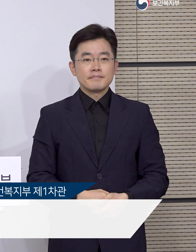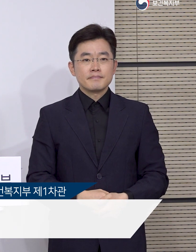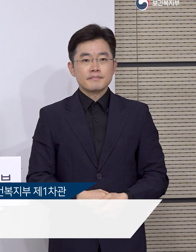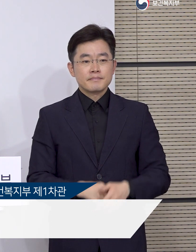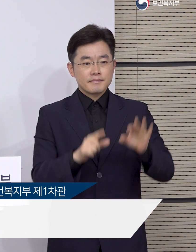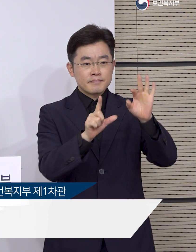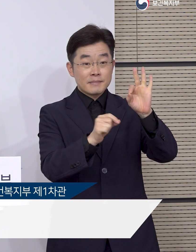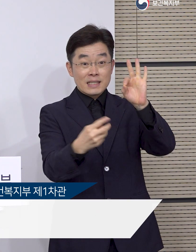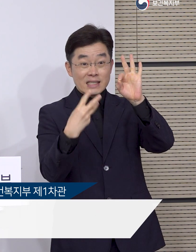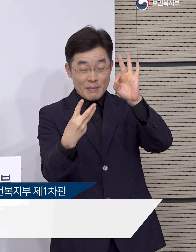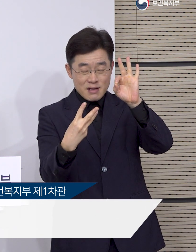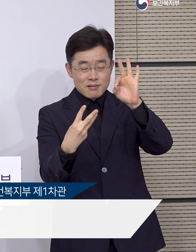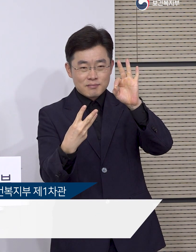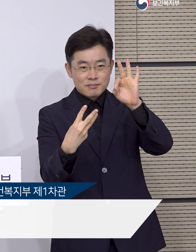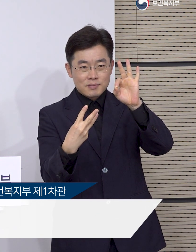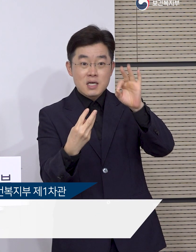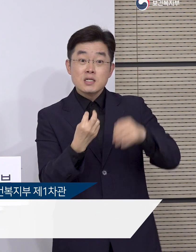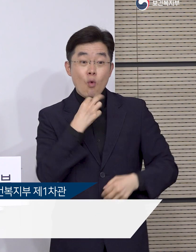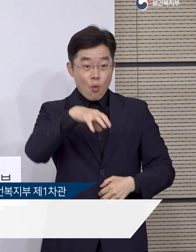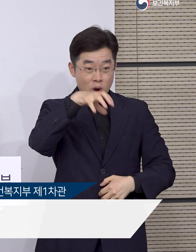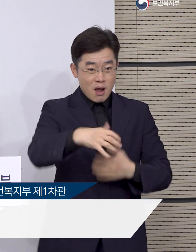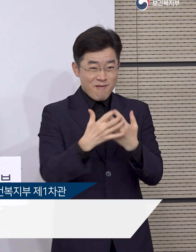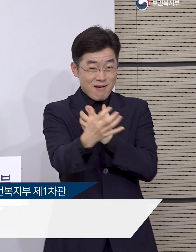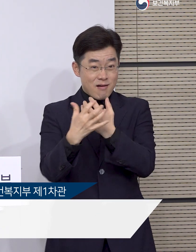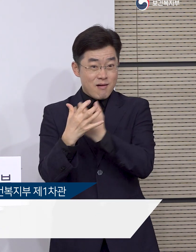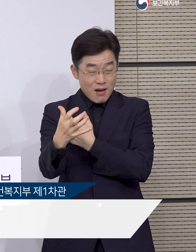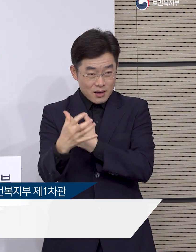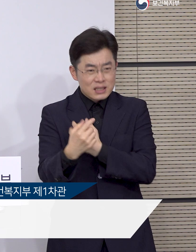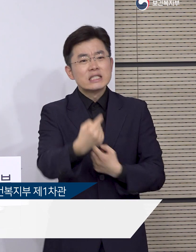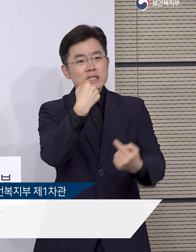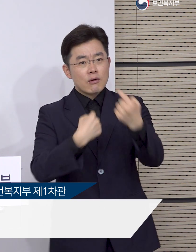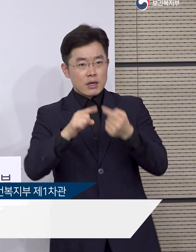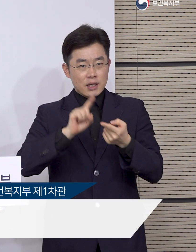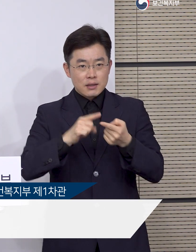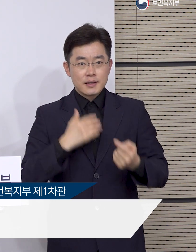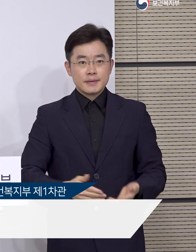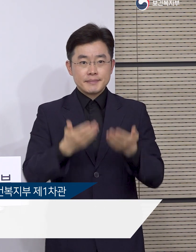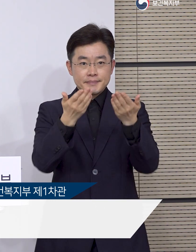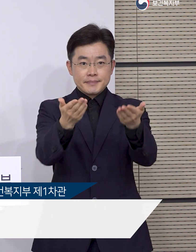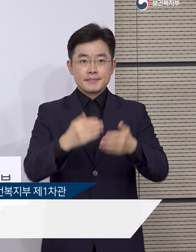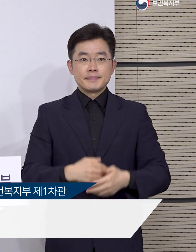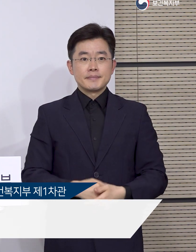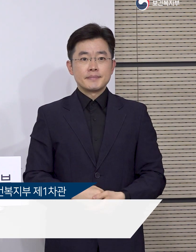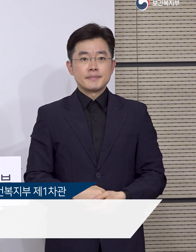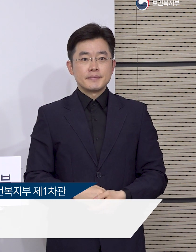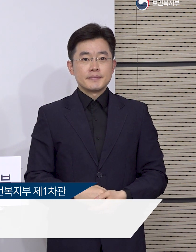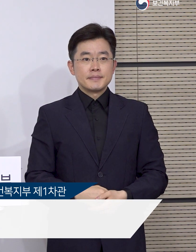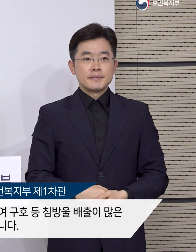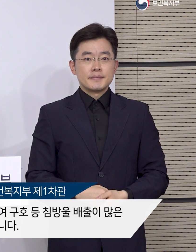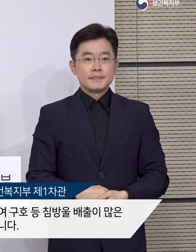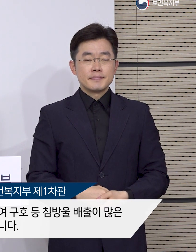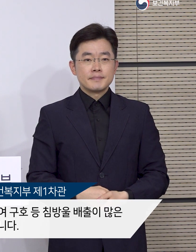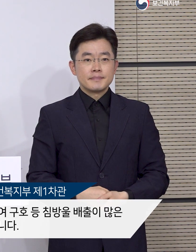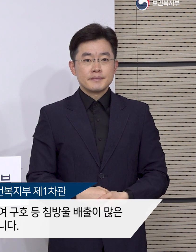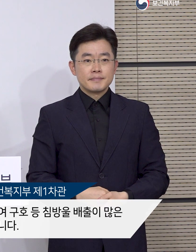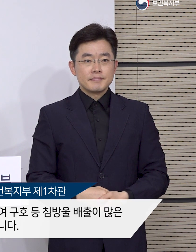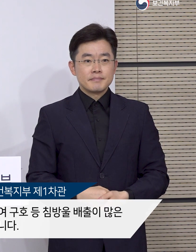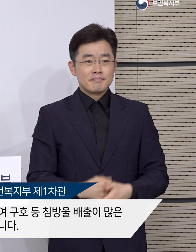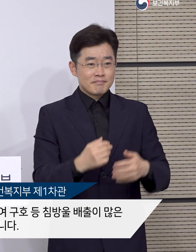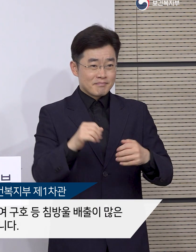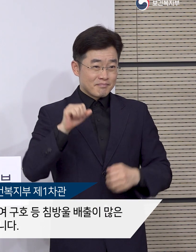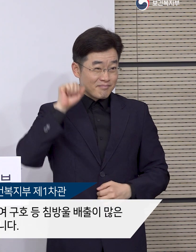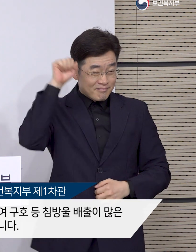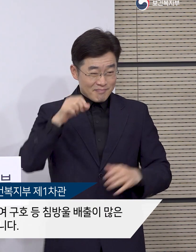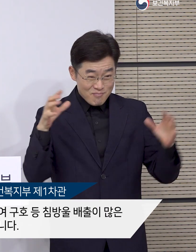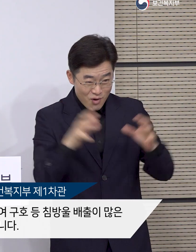10월 3일 개천절 서울 시내 집회에 대한 대응 계획에 대하여 말씀드리겠습니다. 대규모 집회의